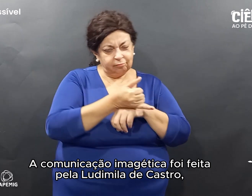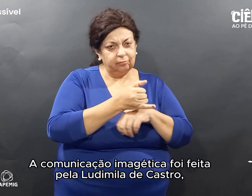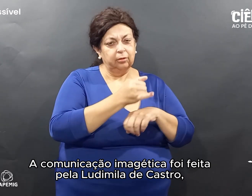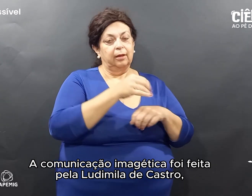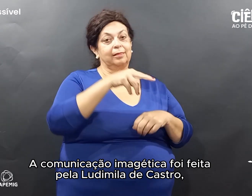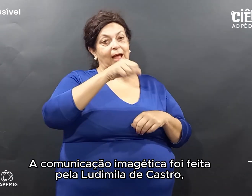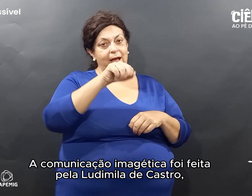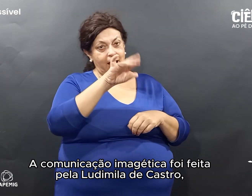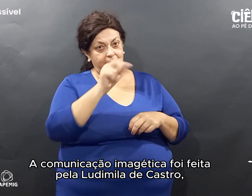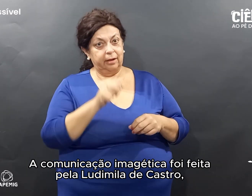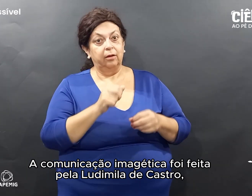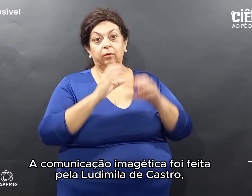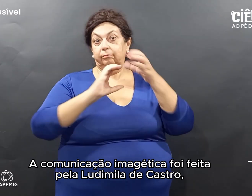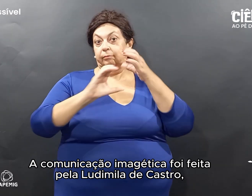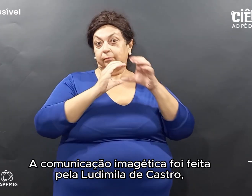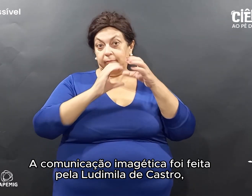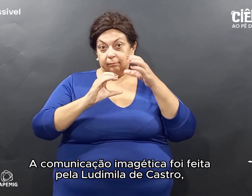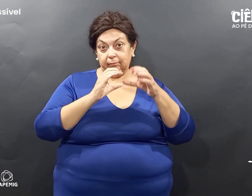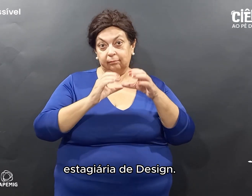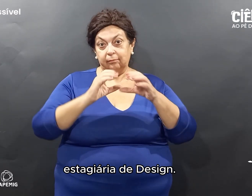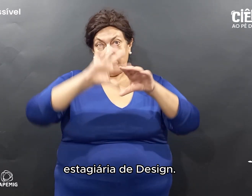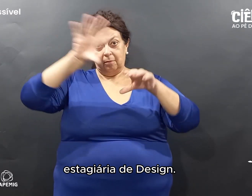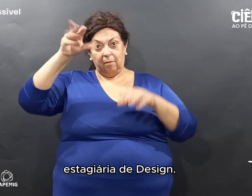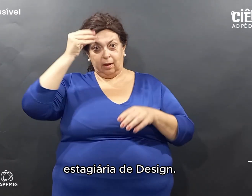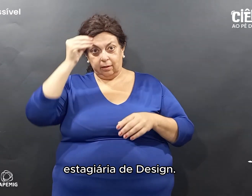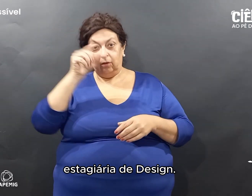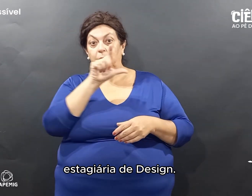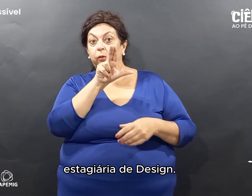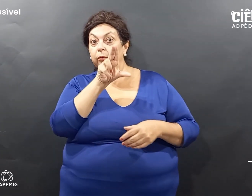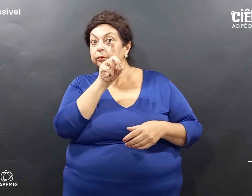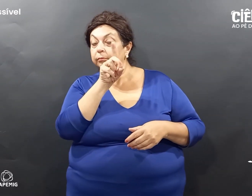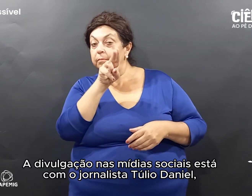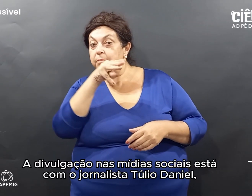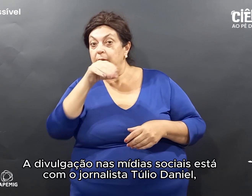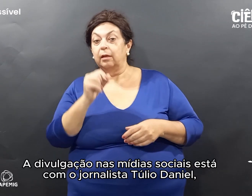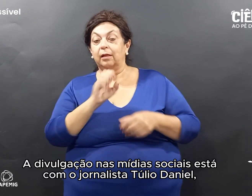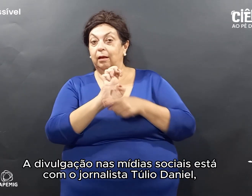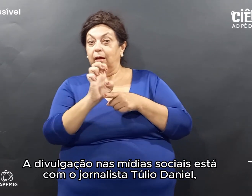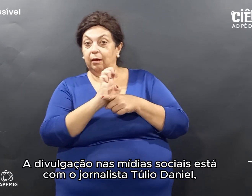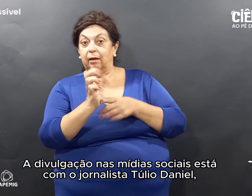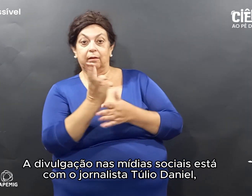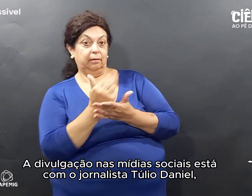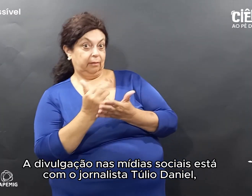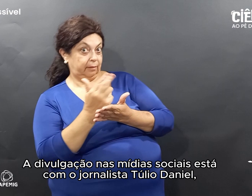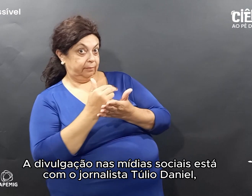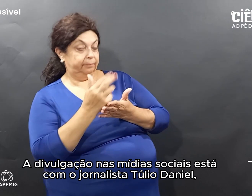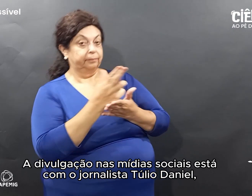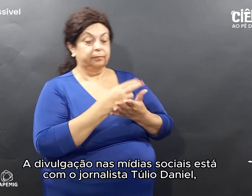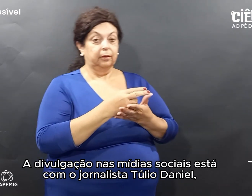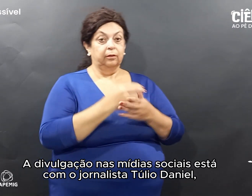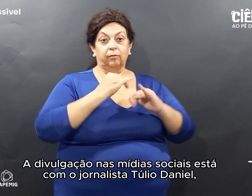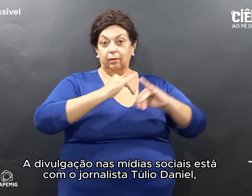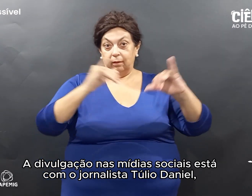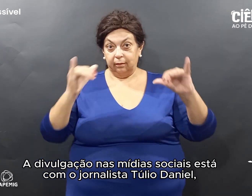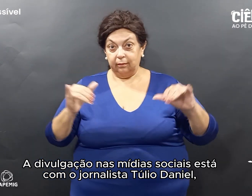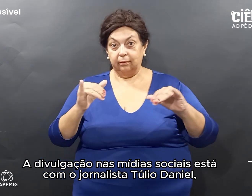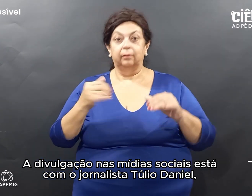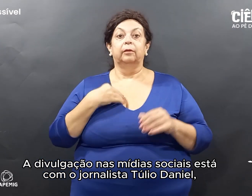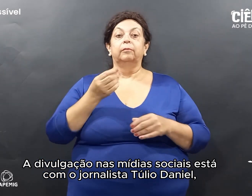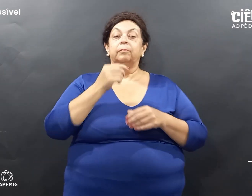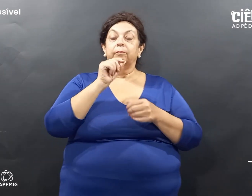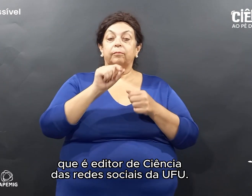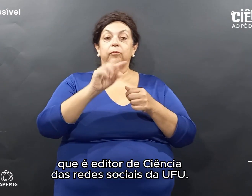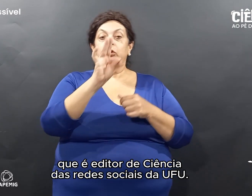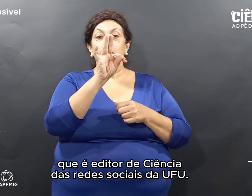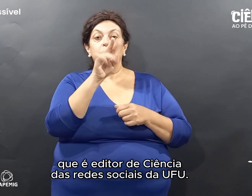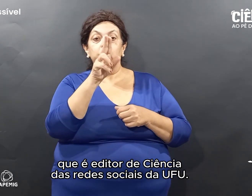comunicação imagética foi feita pela Ludmila de Castro, estagiária de design. A divulgação nas mídias sociais está com o jornalista Túlio